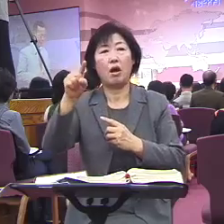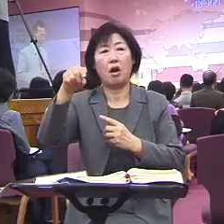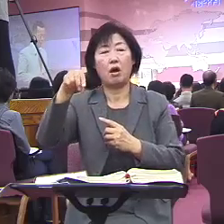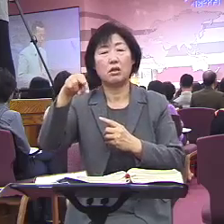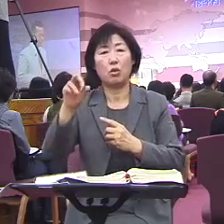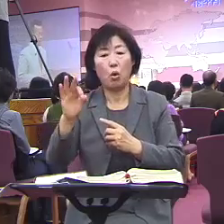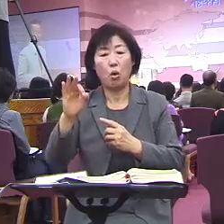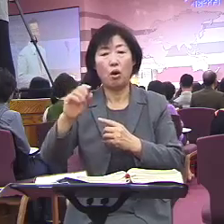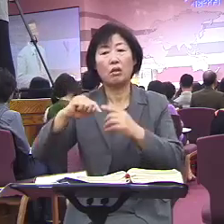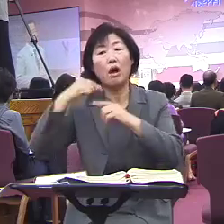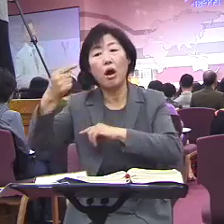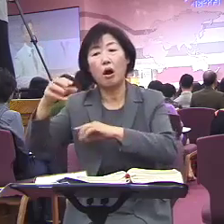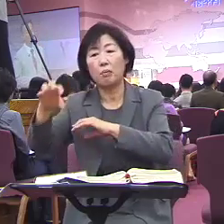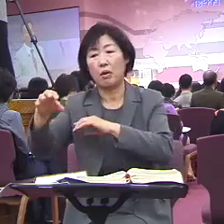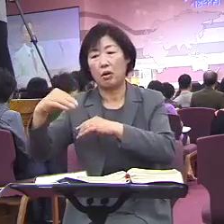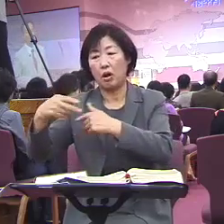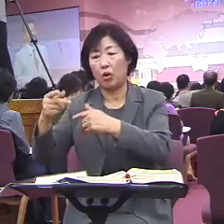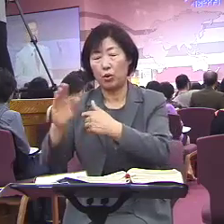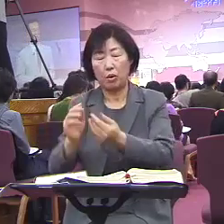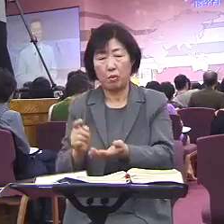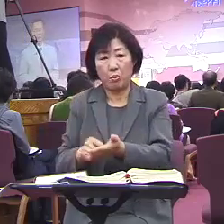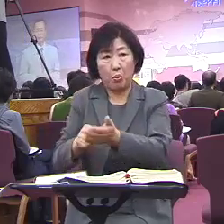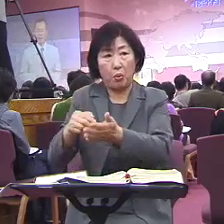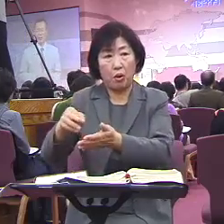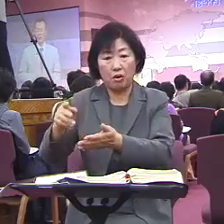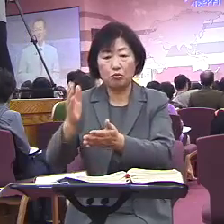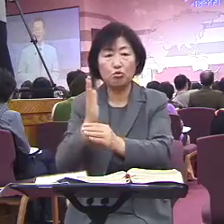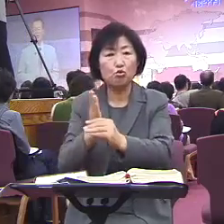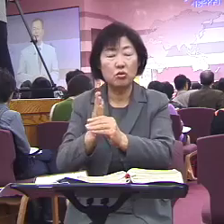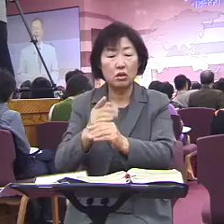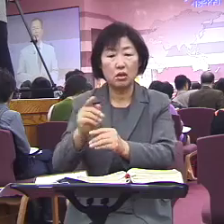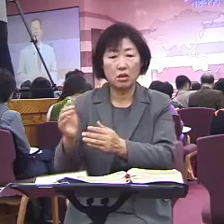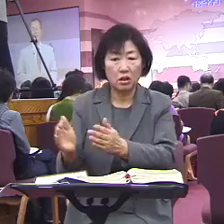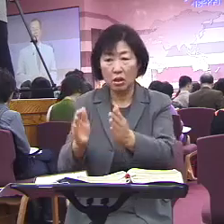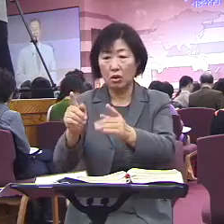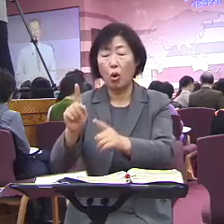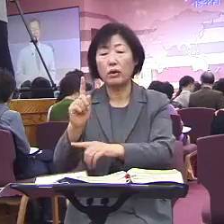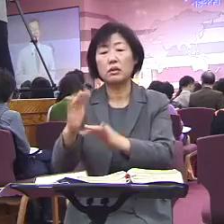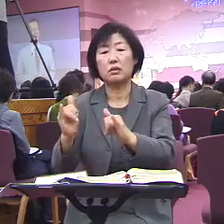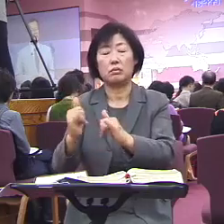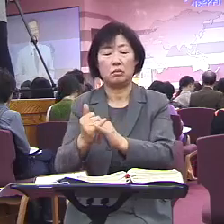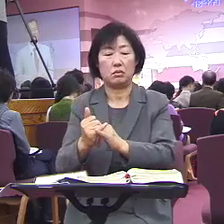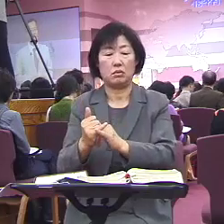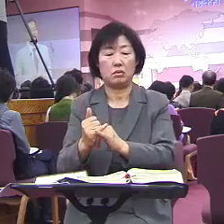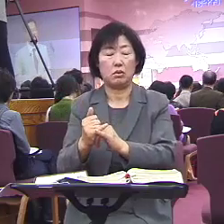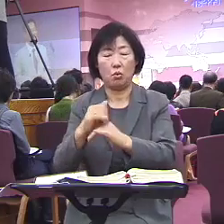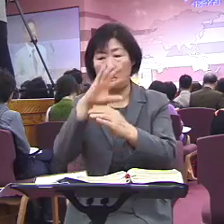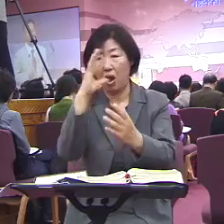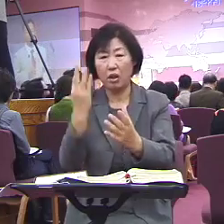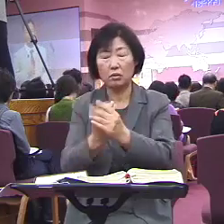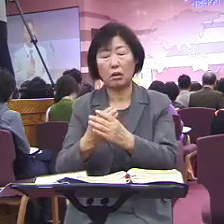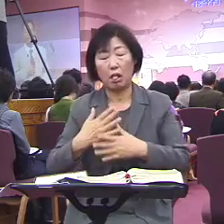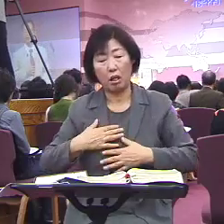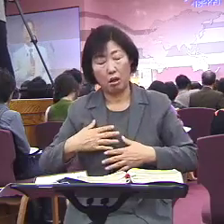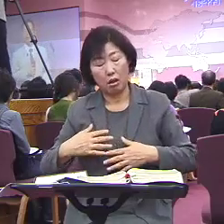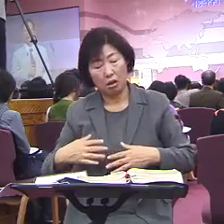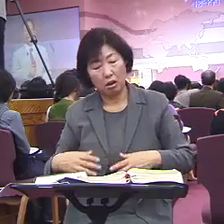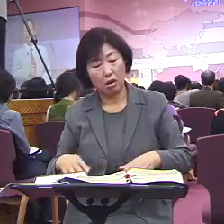가기 위해 바삐 가고 있었습니다. 가는 도중에 길가에 어느 한 사람이 완전히